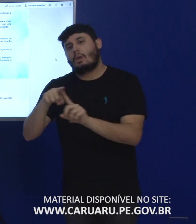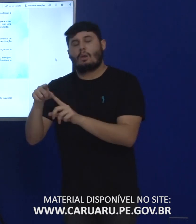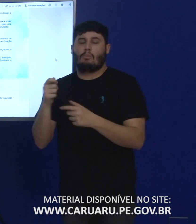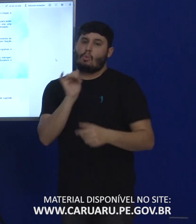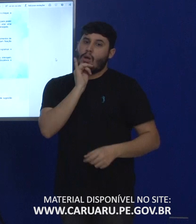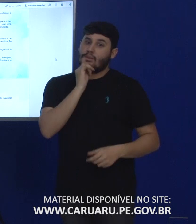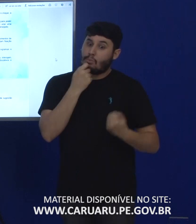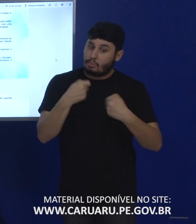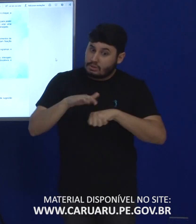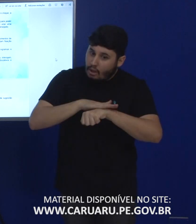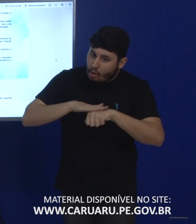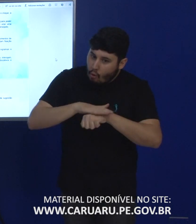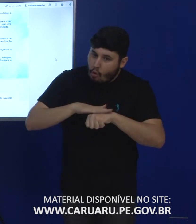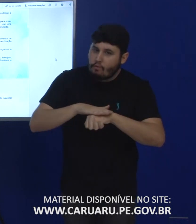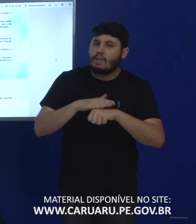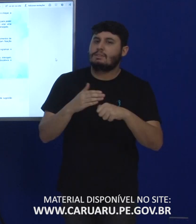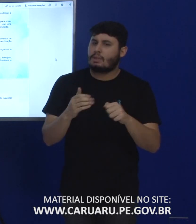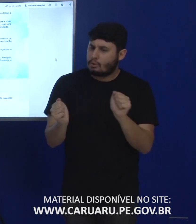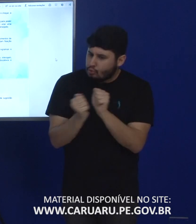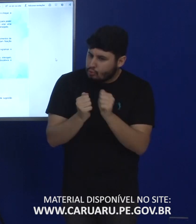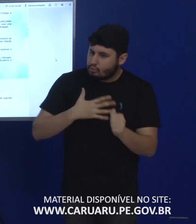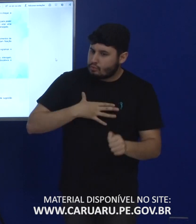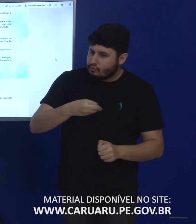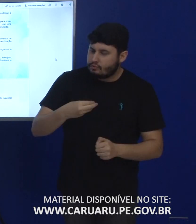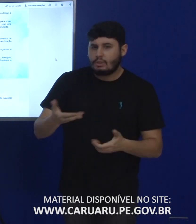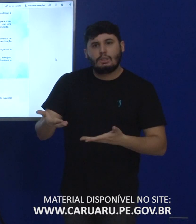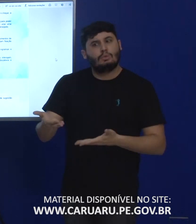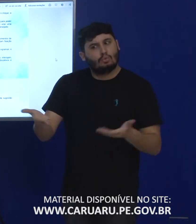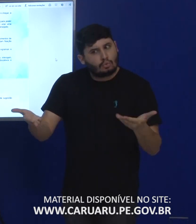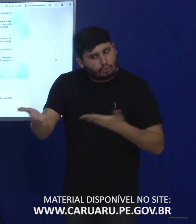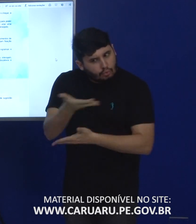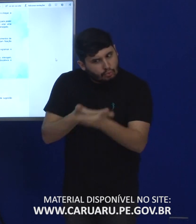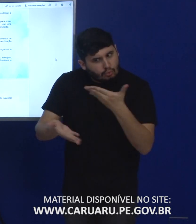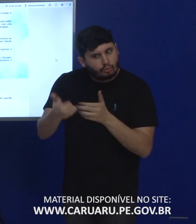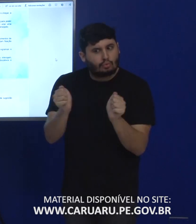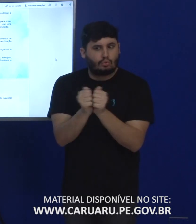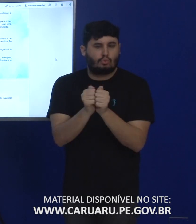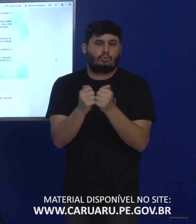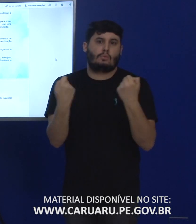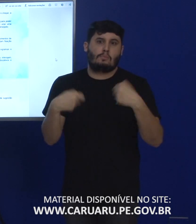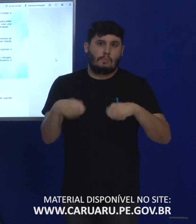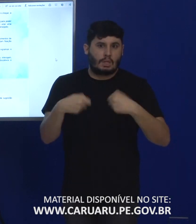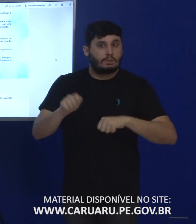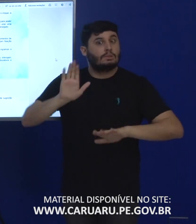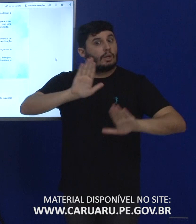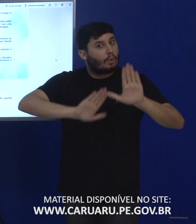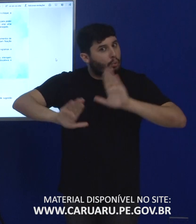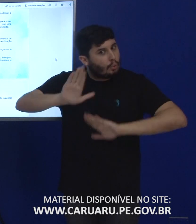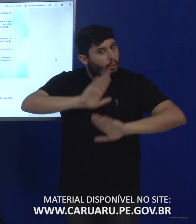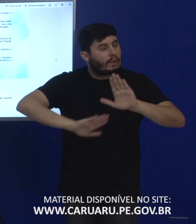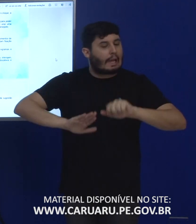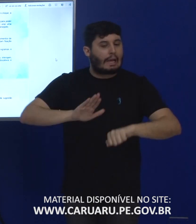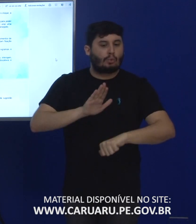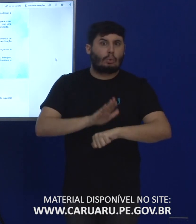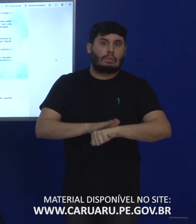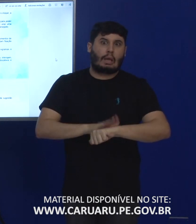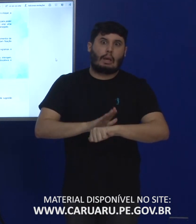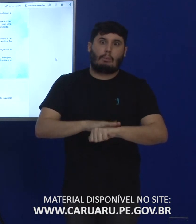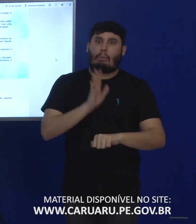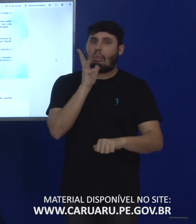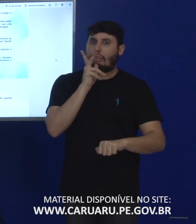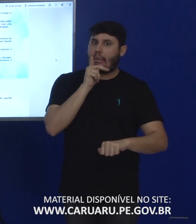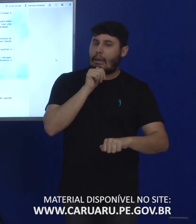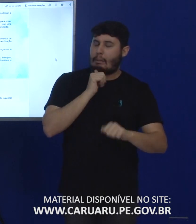juntos, conversem, dancem, participem, mas tenham cuidado com a quantidade de tempo que esses estudantes